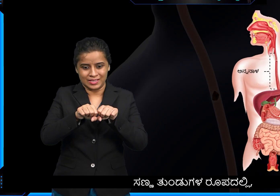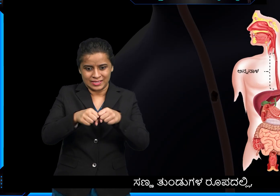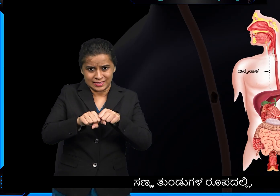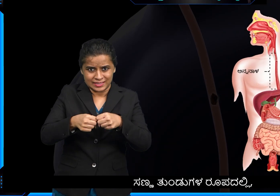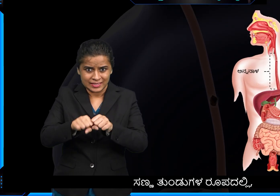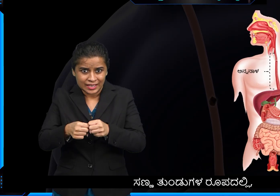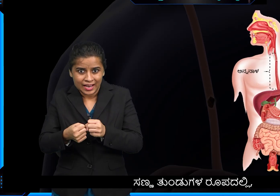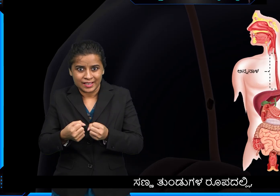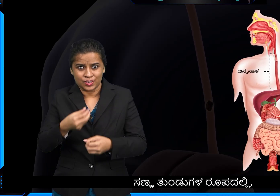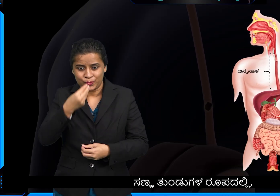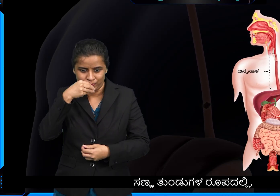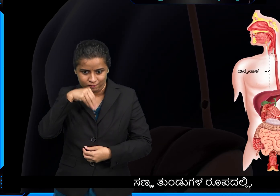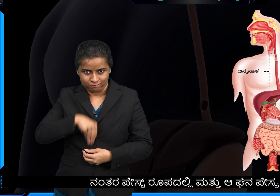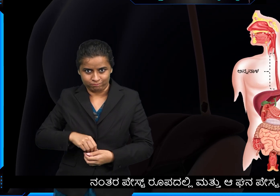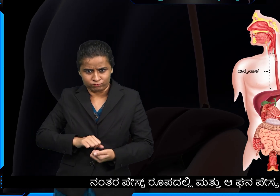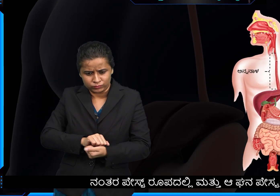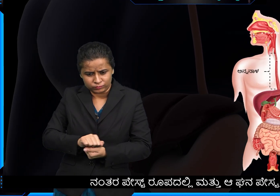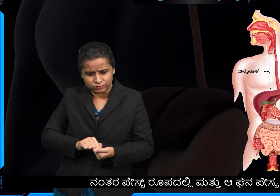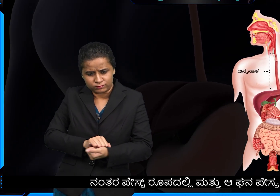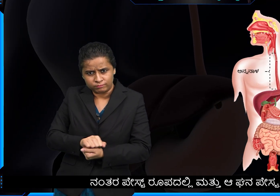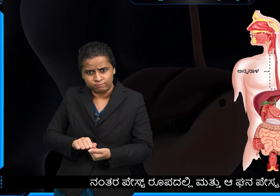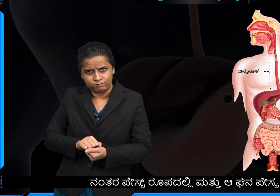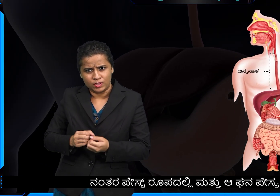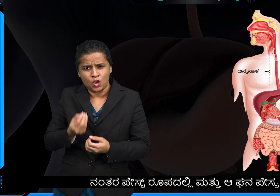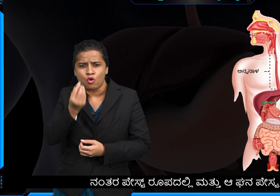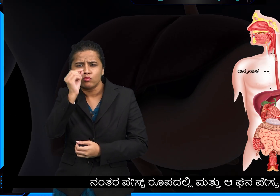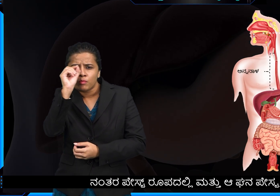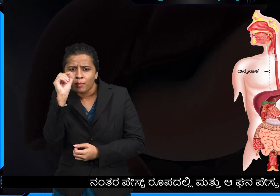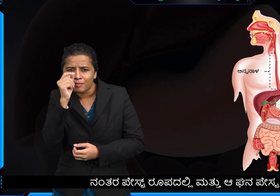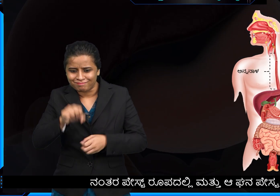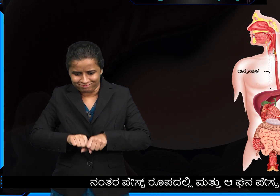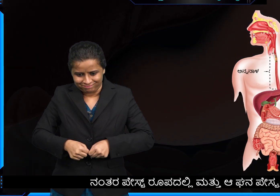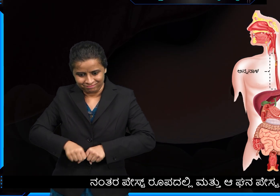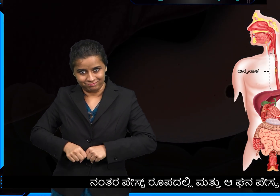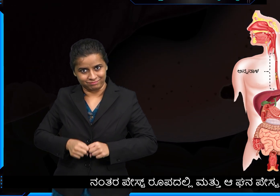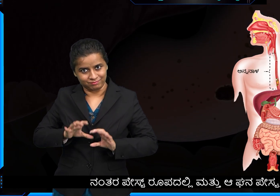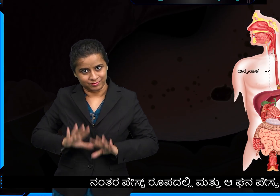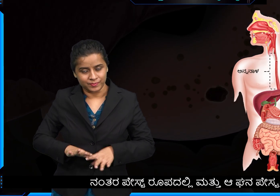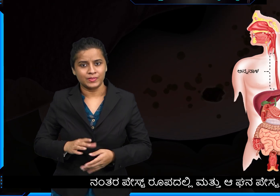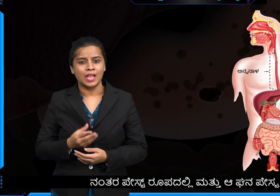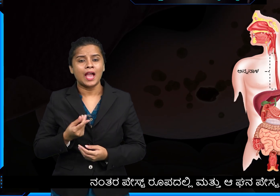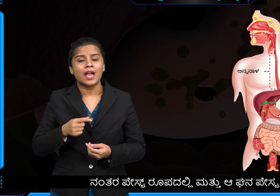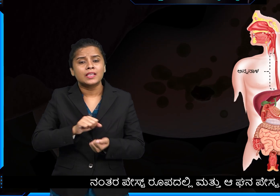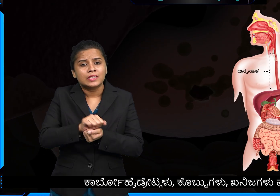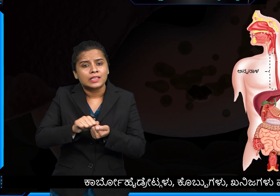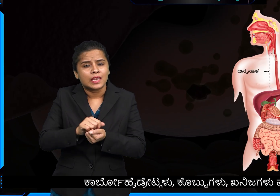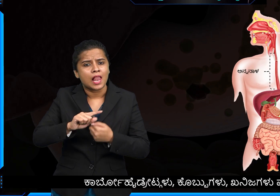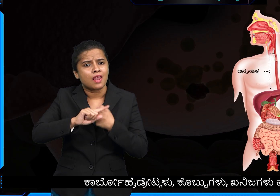ಸಣ್ಣ ತುಂಡುಗಳ ರೂಪದಲ್ಲಿ, ನಂತರ ಪೇಸ್ಟ್ ರೂಪದಲ್ಲಿ ಮತ್ತು ಘನ